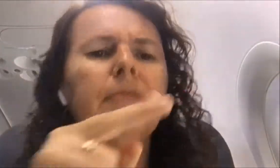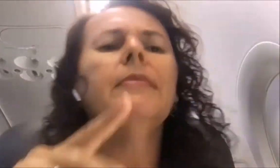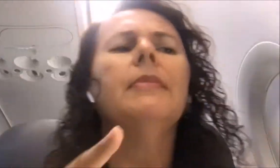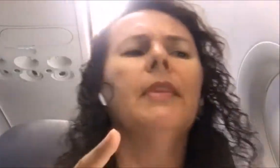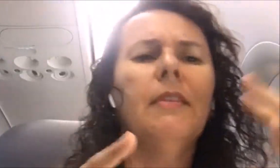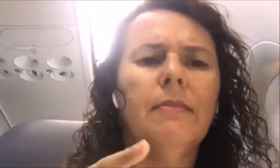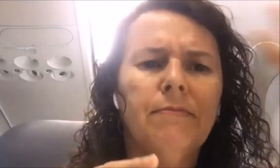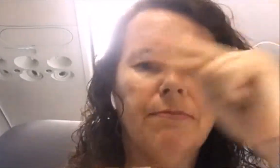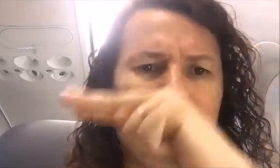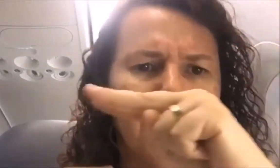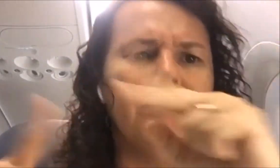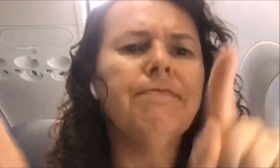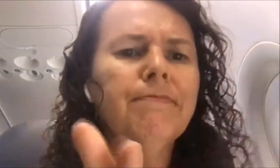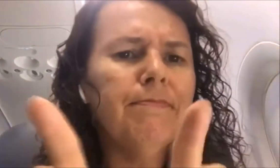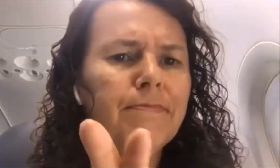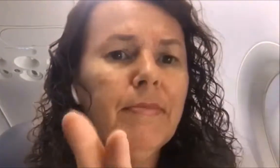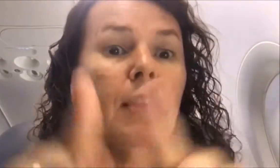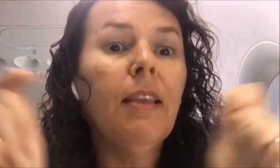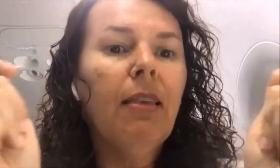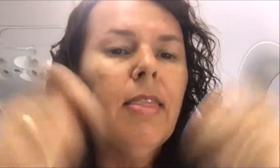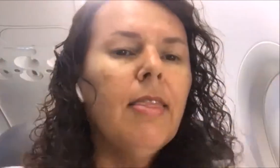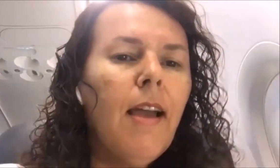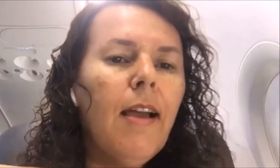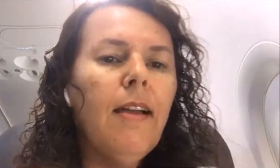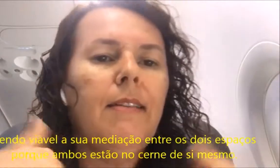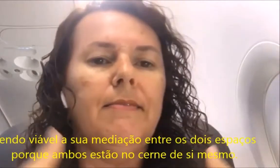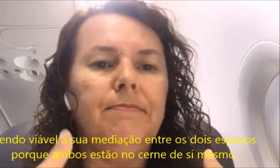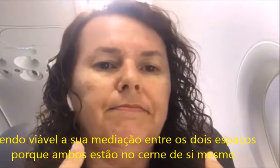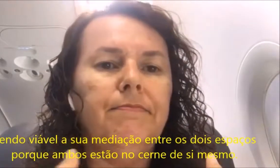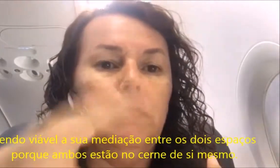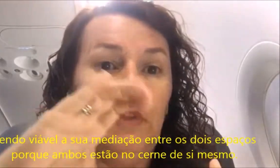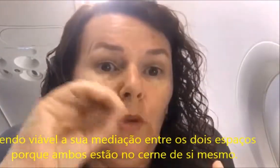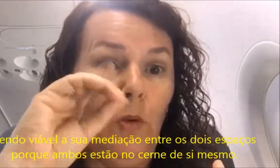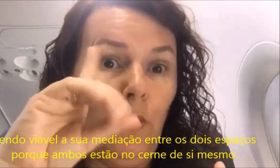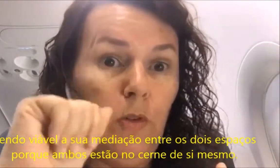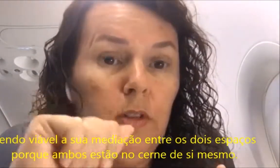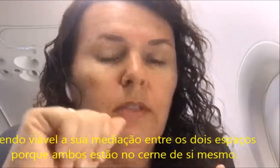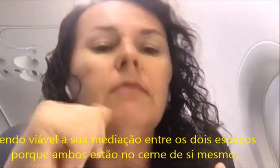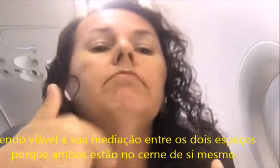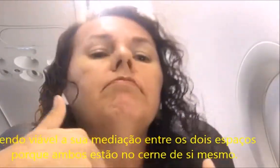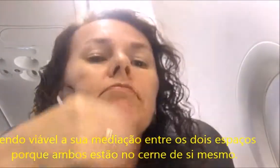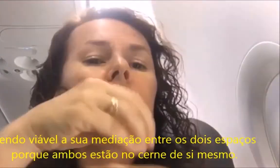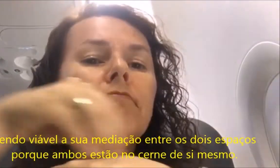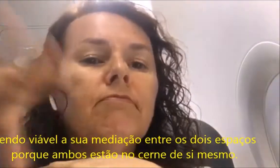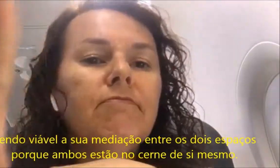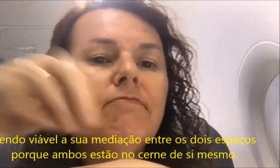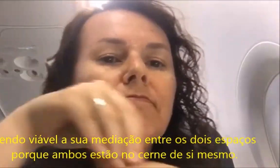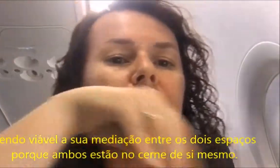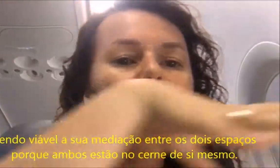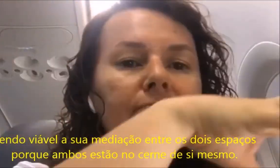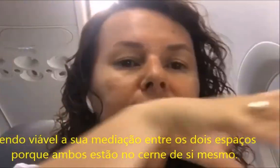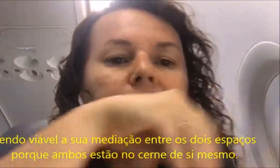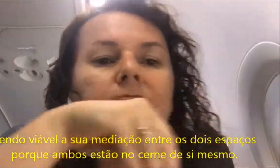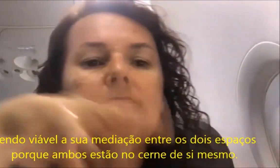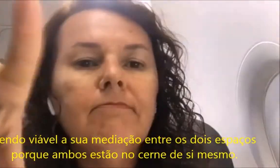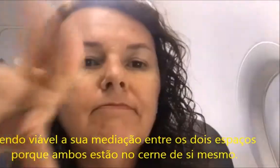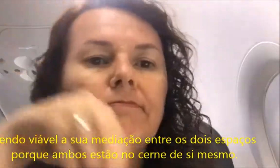um encara o outro, sendo viável a sua mediação entre os dois